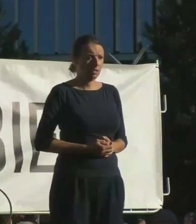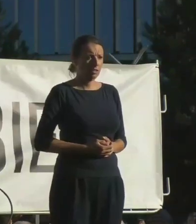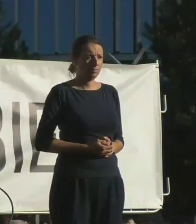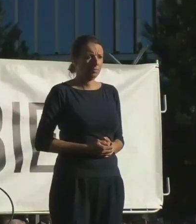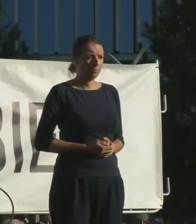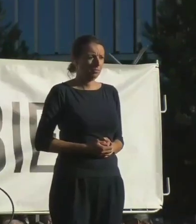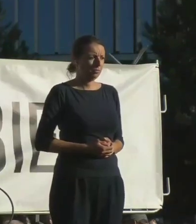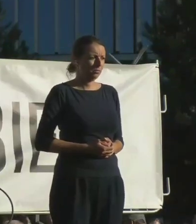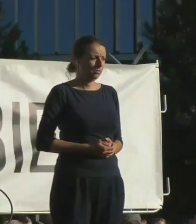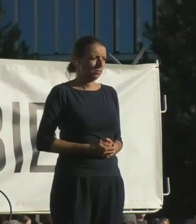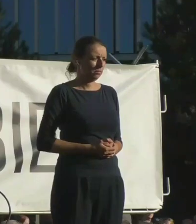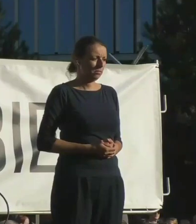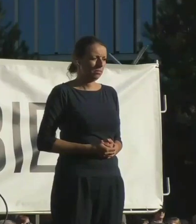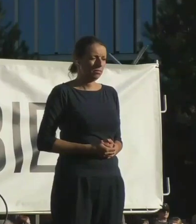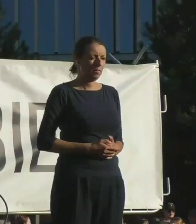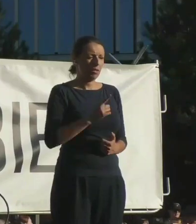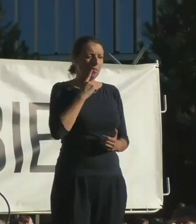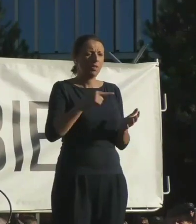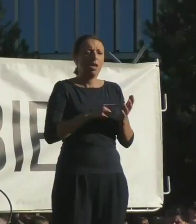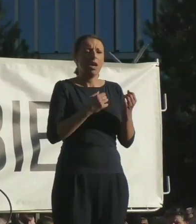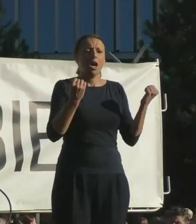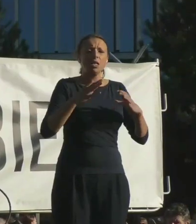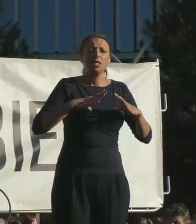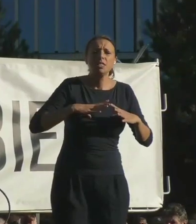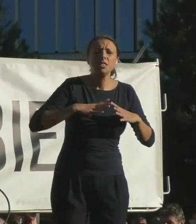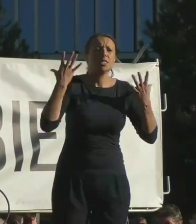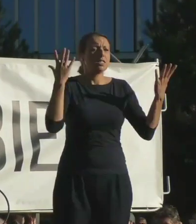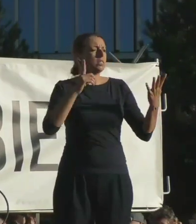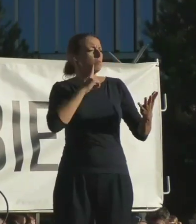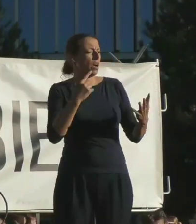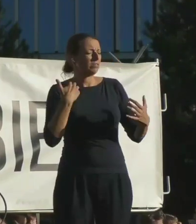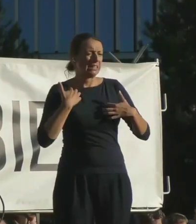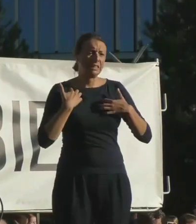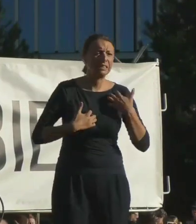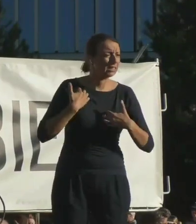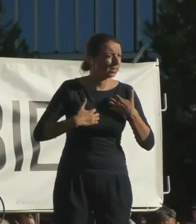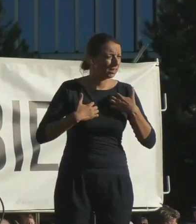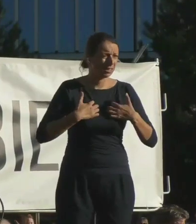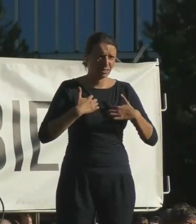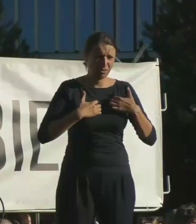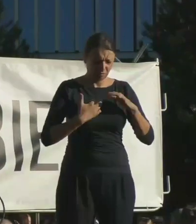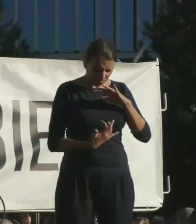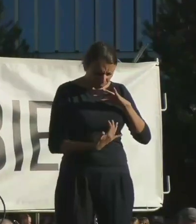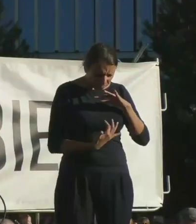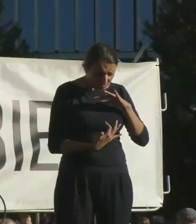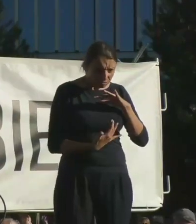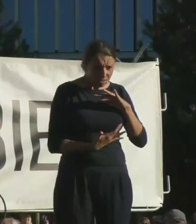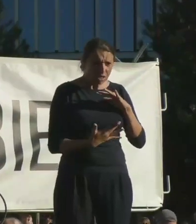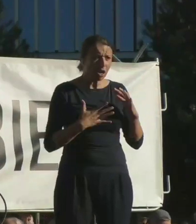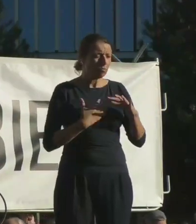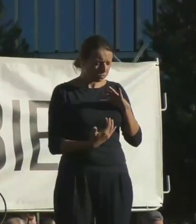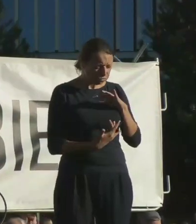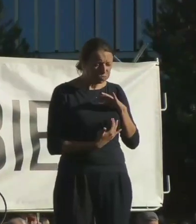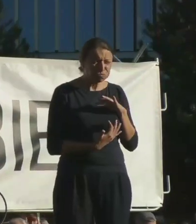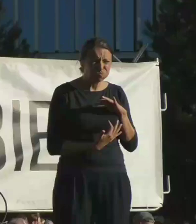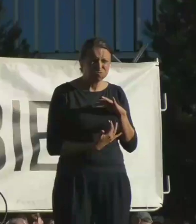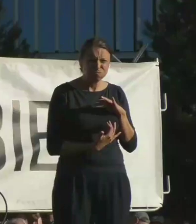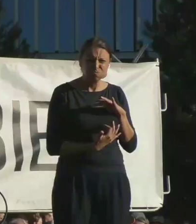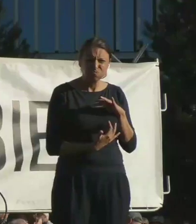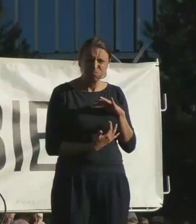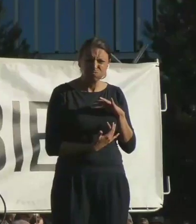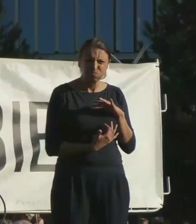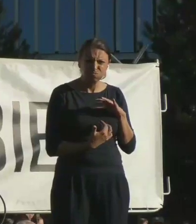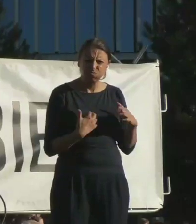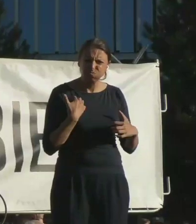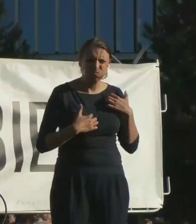Tak, z totalnej dojmującej wściekłości, która pali mnie w środku, że